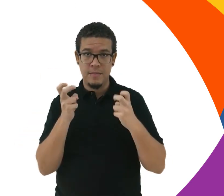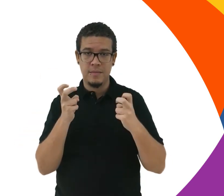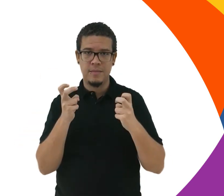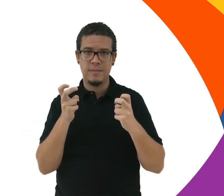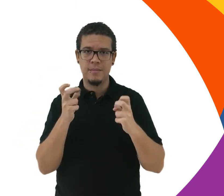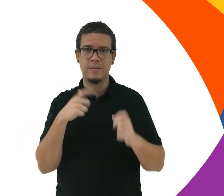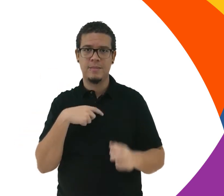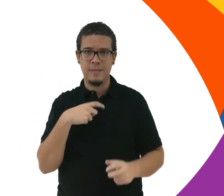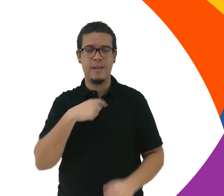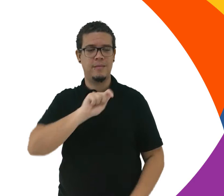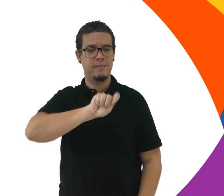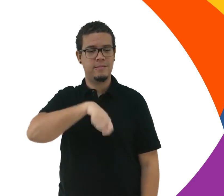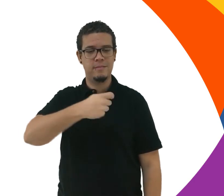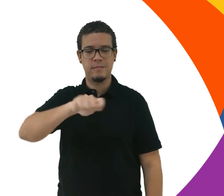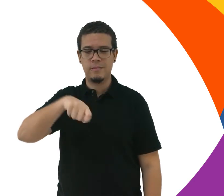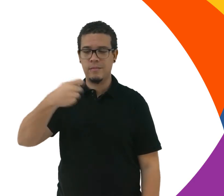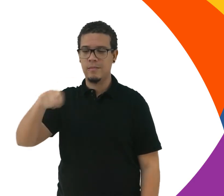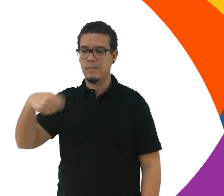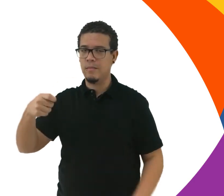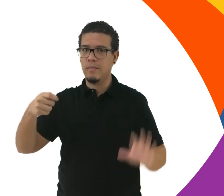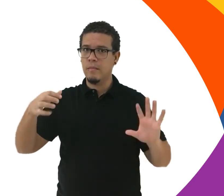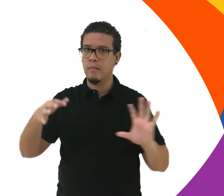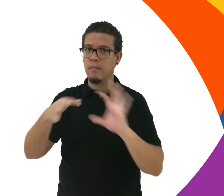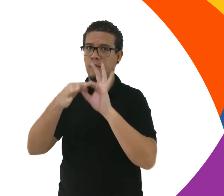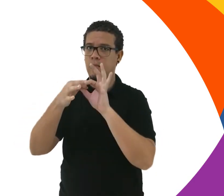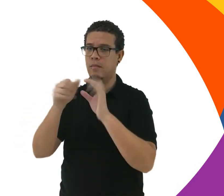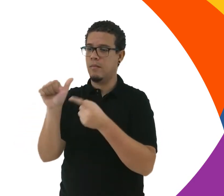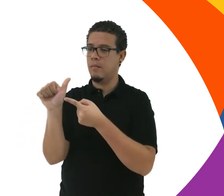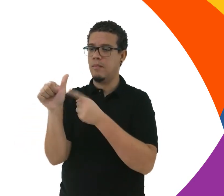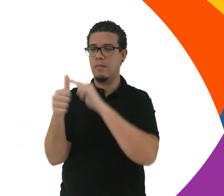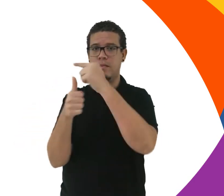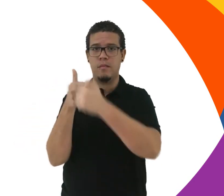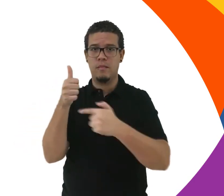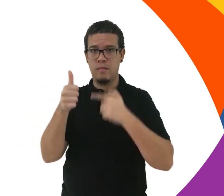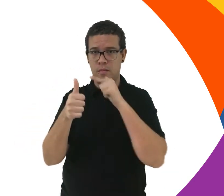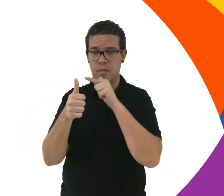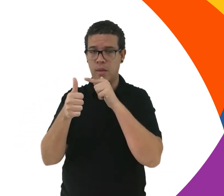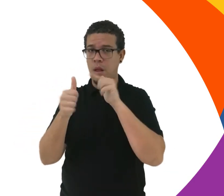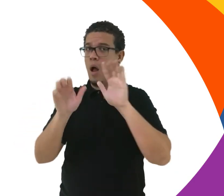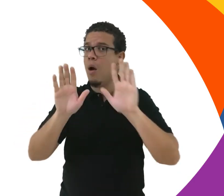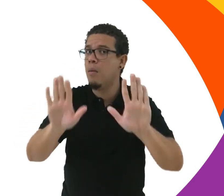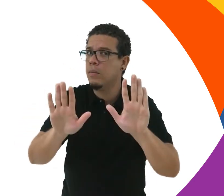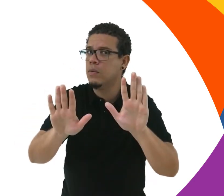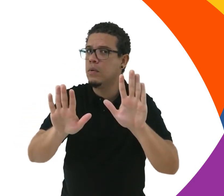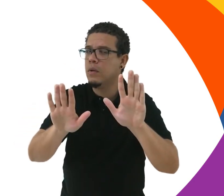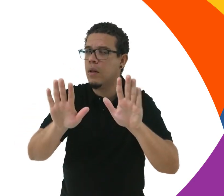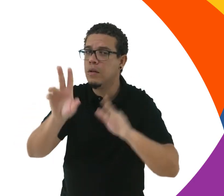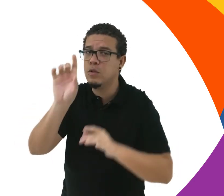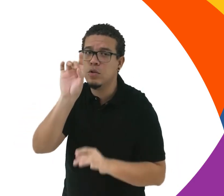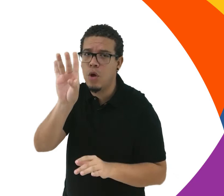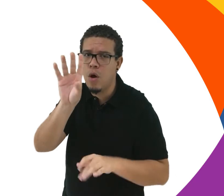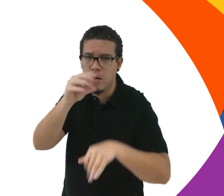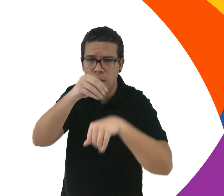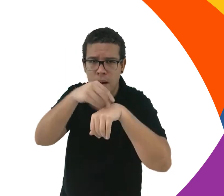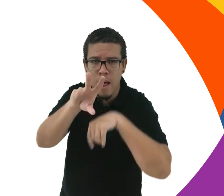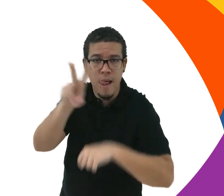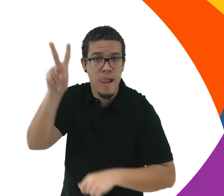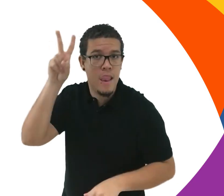de ruim. Perceberam? Então, com a mesma configuração de mão, eu tenho vários sinais,